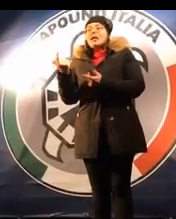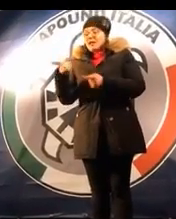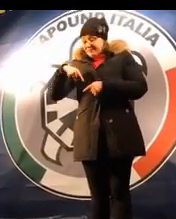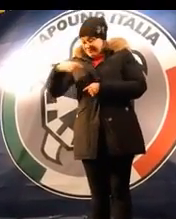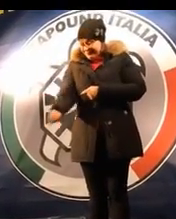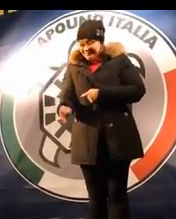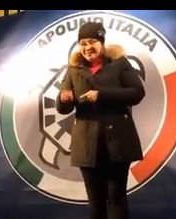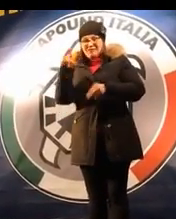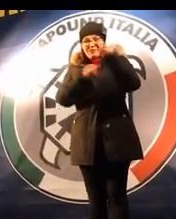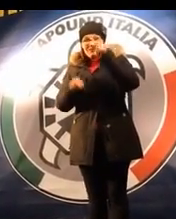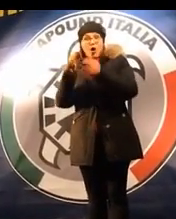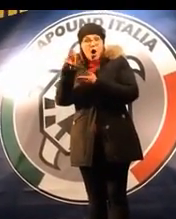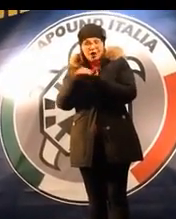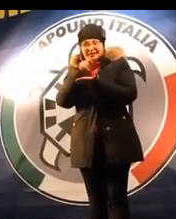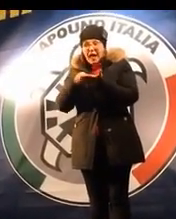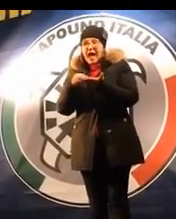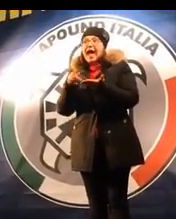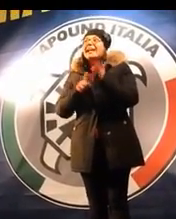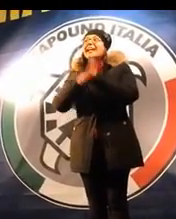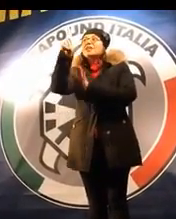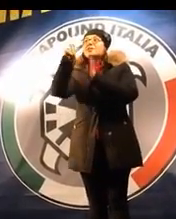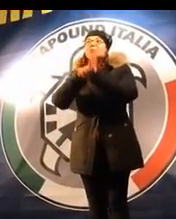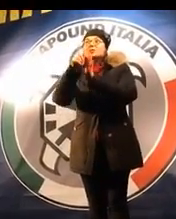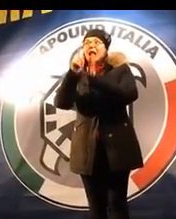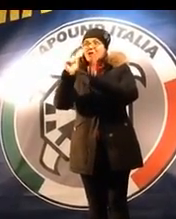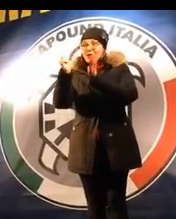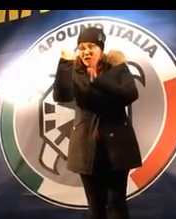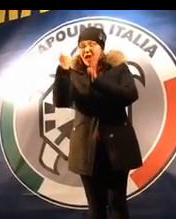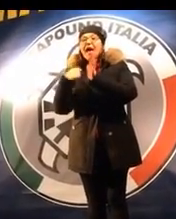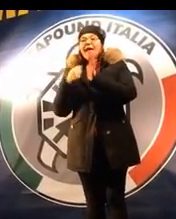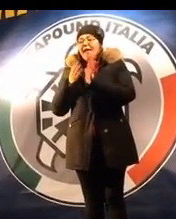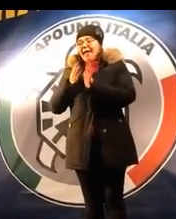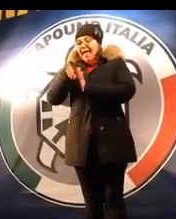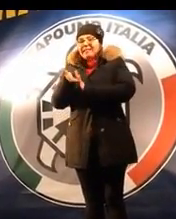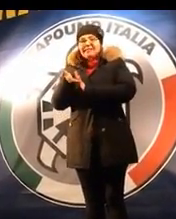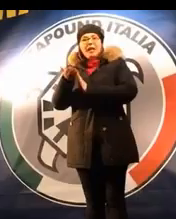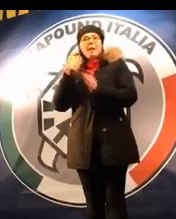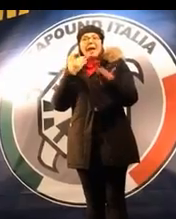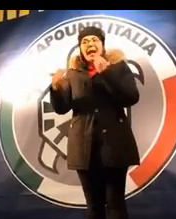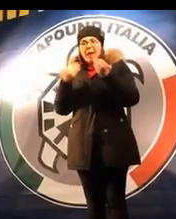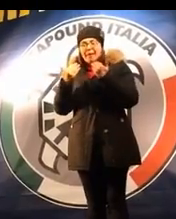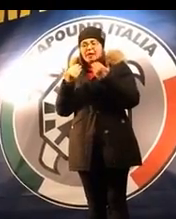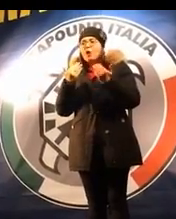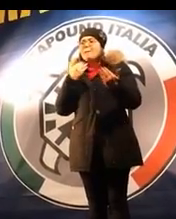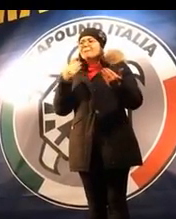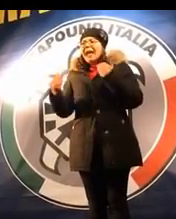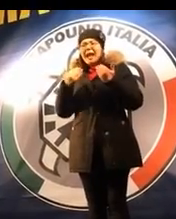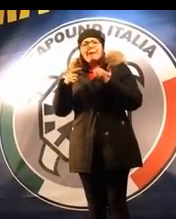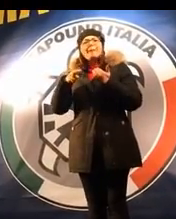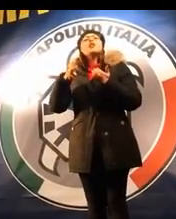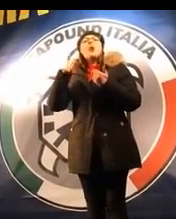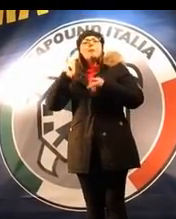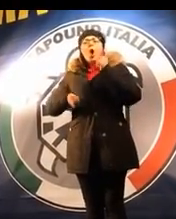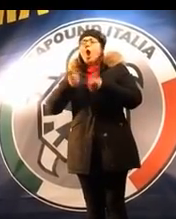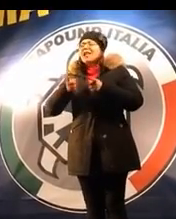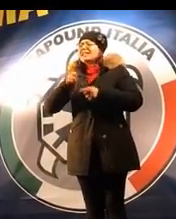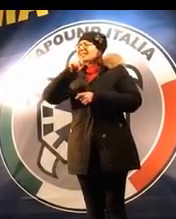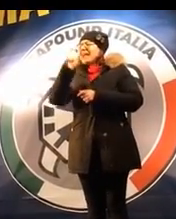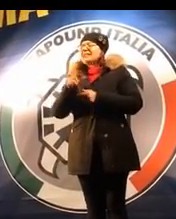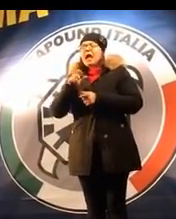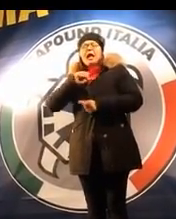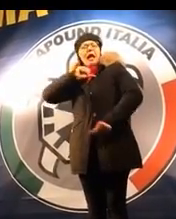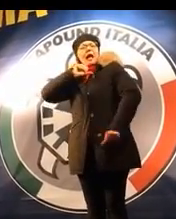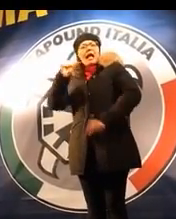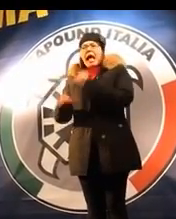faremo da qui a qualche giorno, entreremo in Parlamento e poi travolgeremo la politica italiana. La travolgeremo perché noi abbiamo le idee, abbiamo i